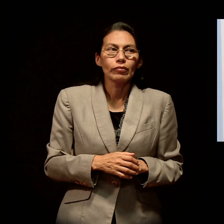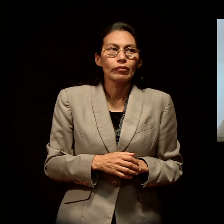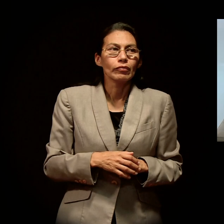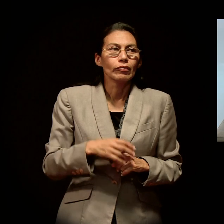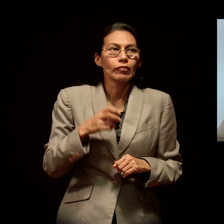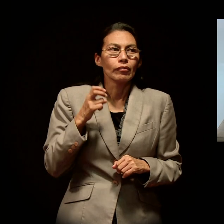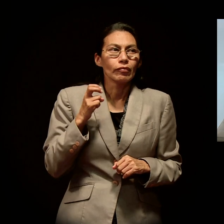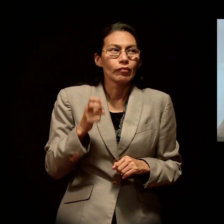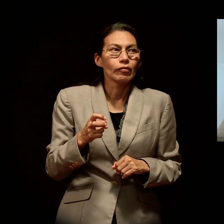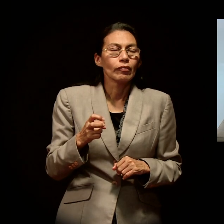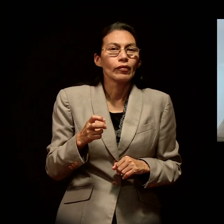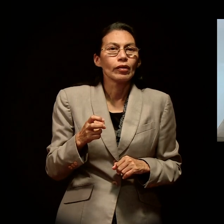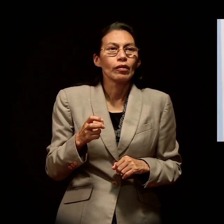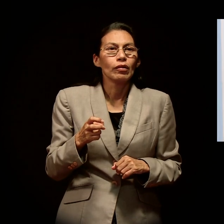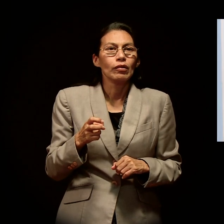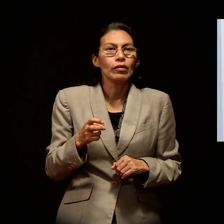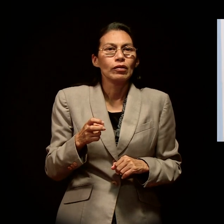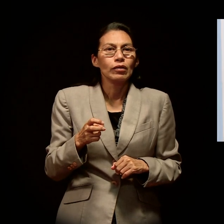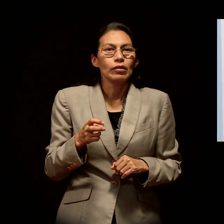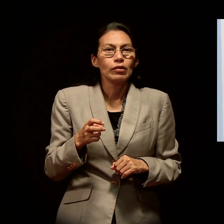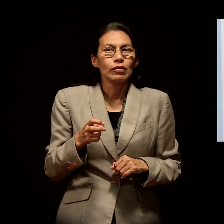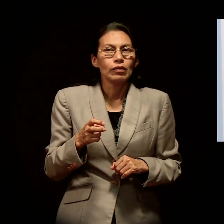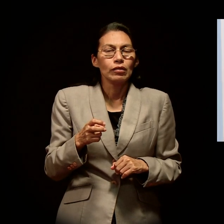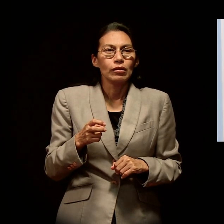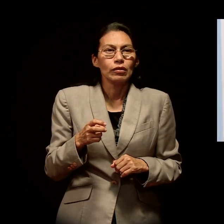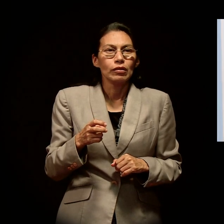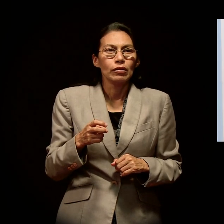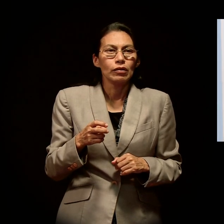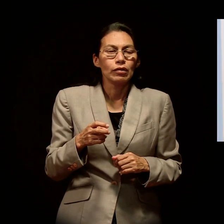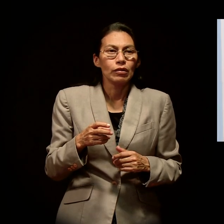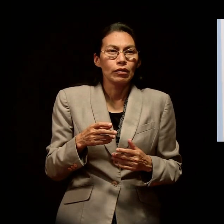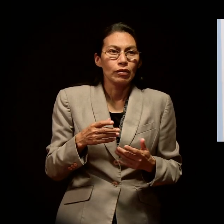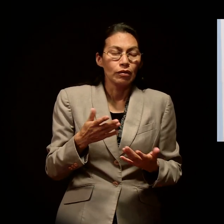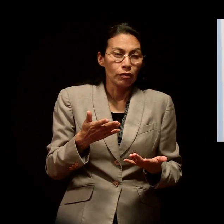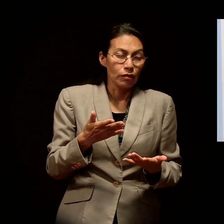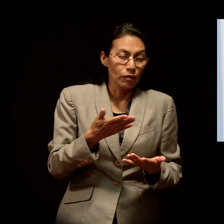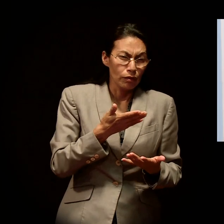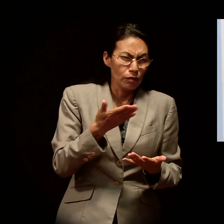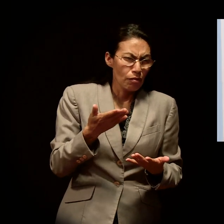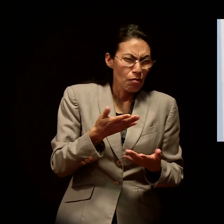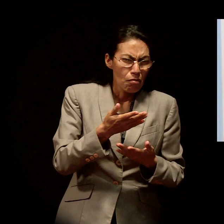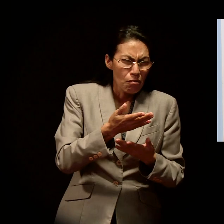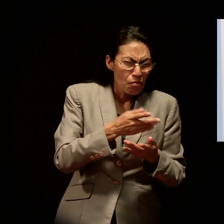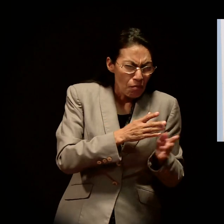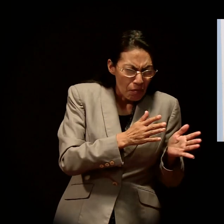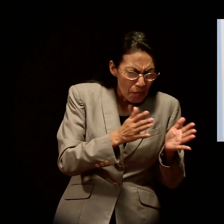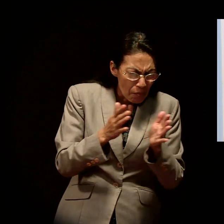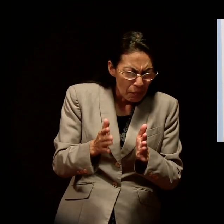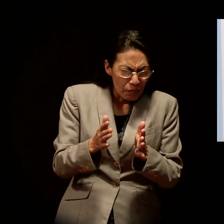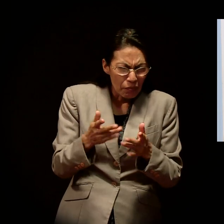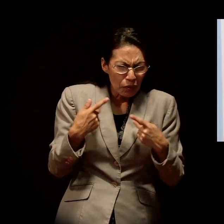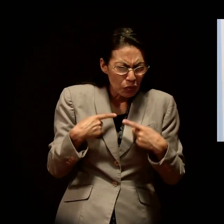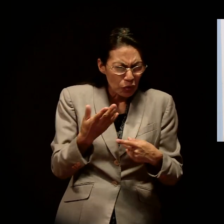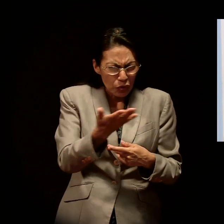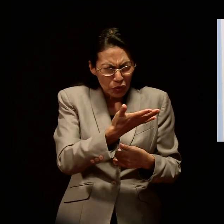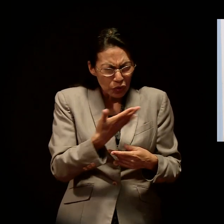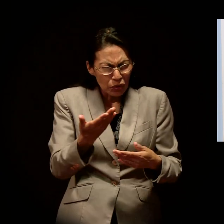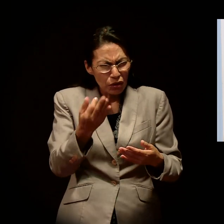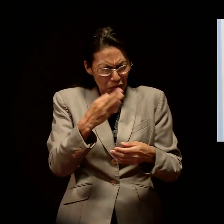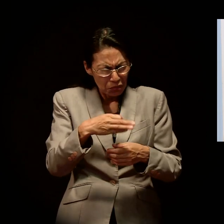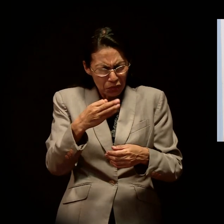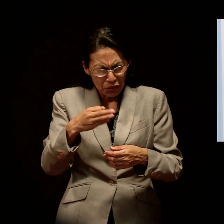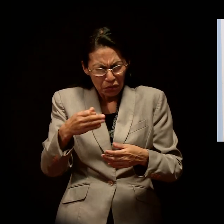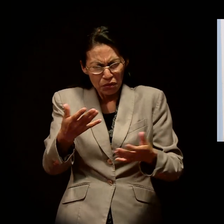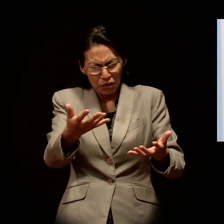Y entonces el programa contempló a hacer un plan de recibirlos a ellos y vinieron muchos